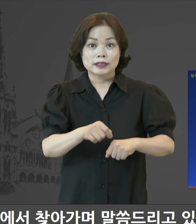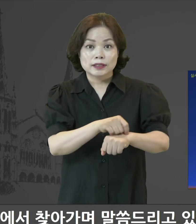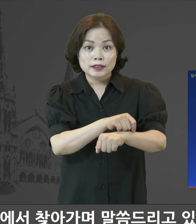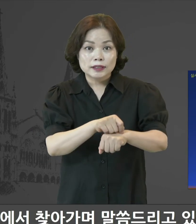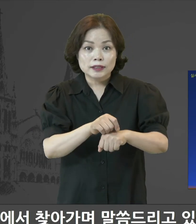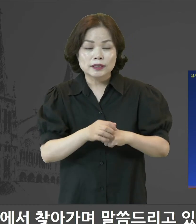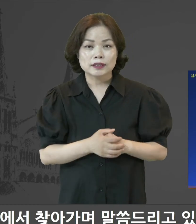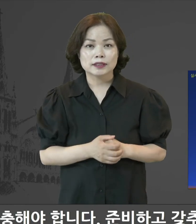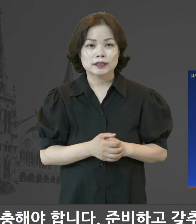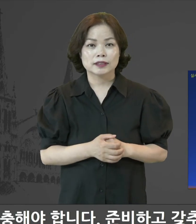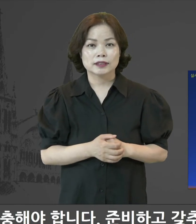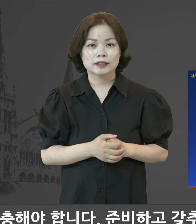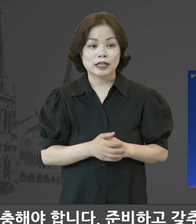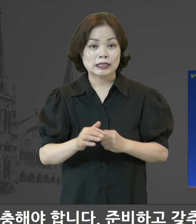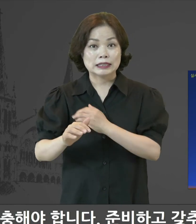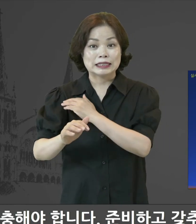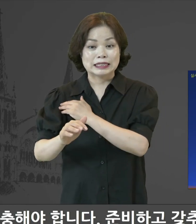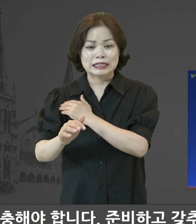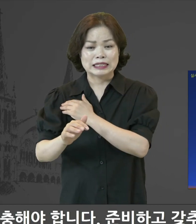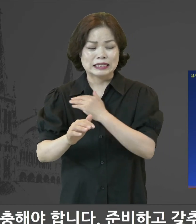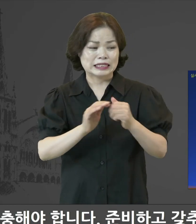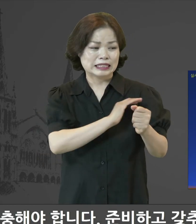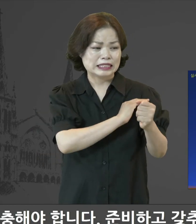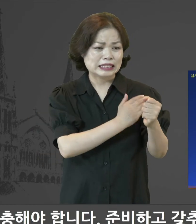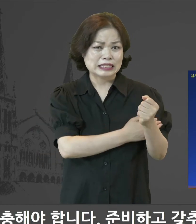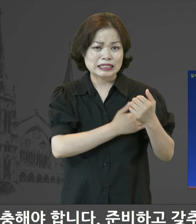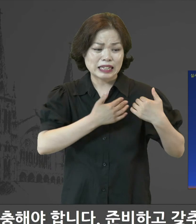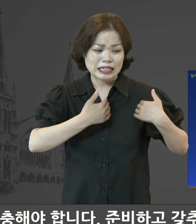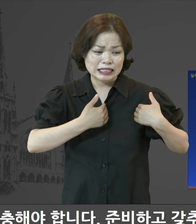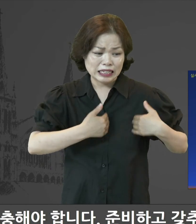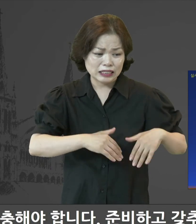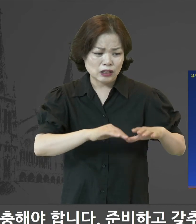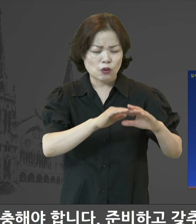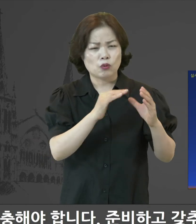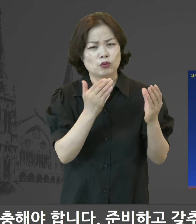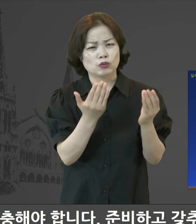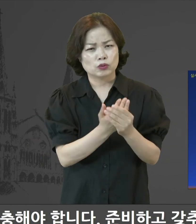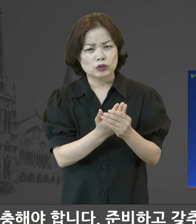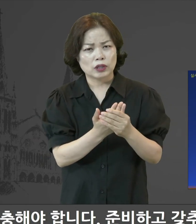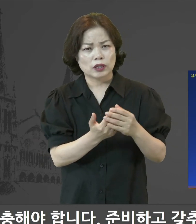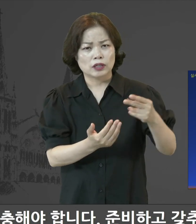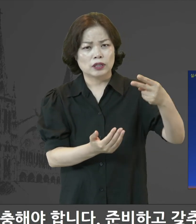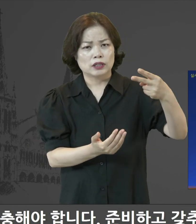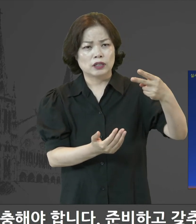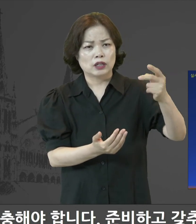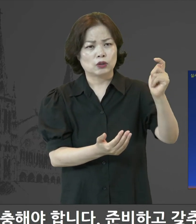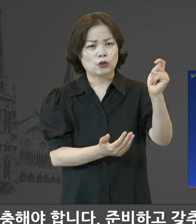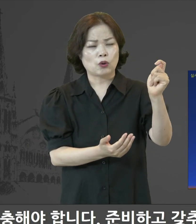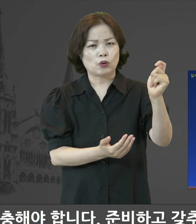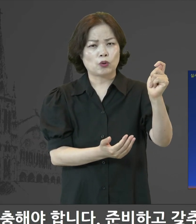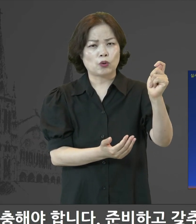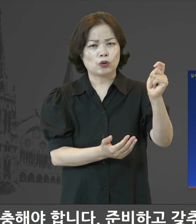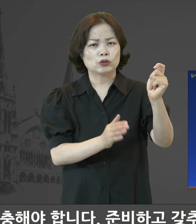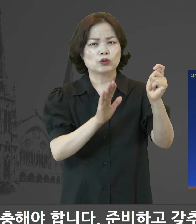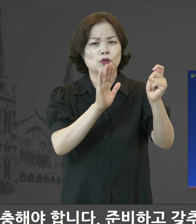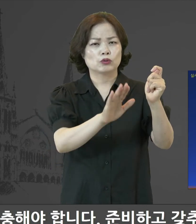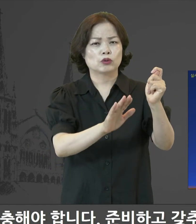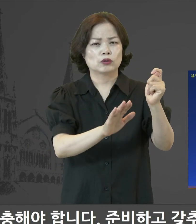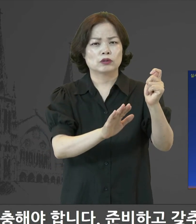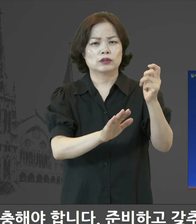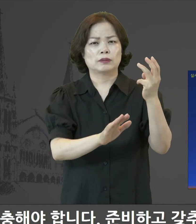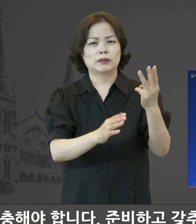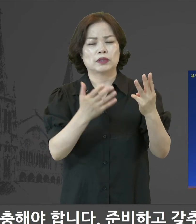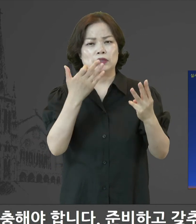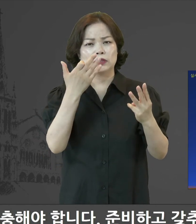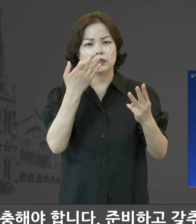특별히 능력이 약한 데서 온전해짐이라. 고린도후서 13장 9절 말씀.